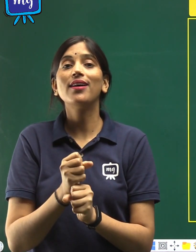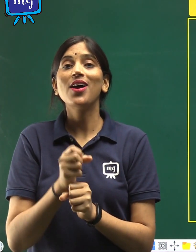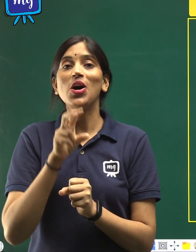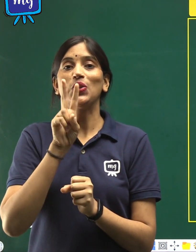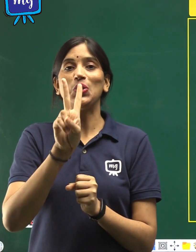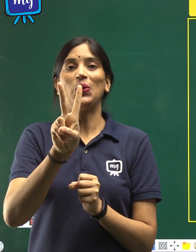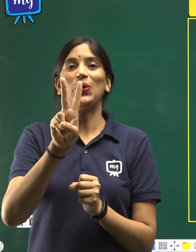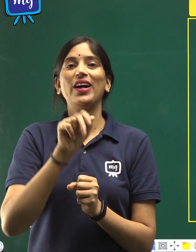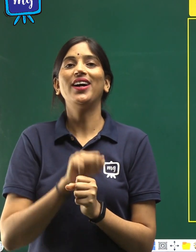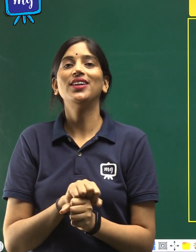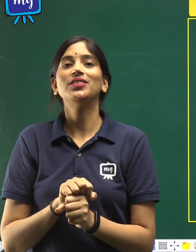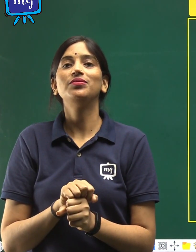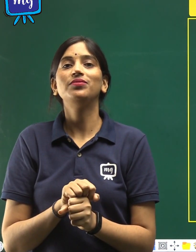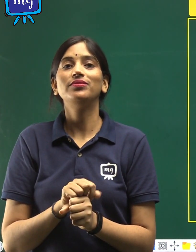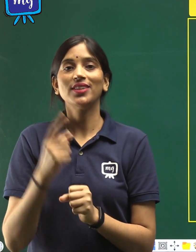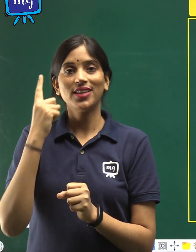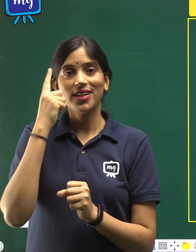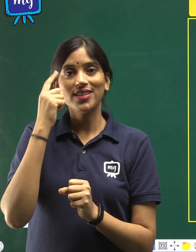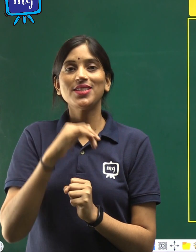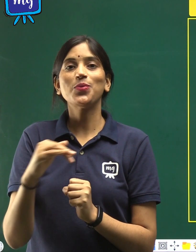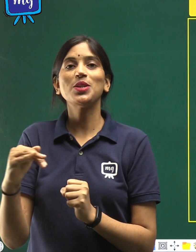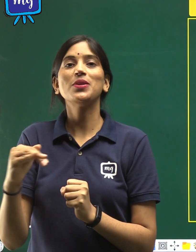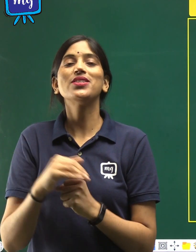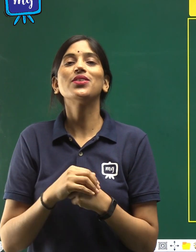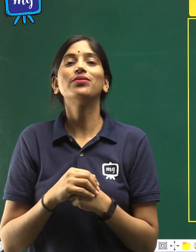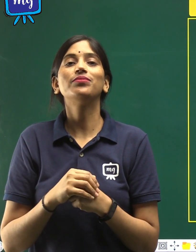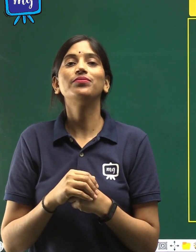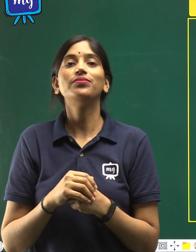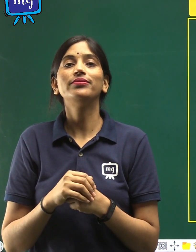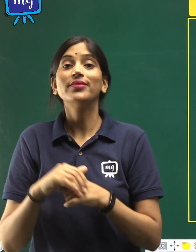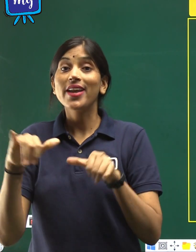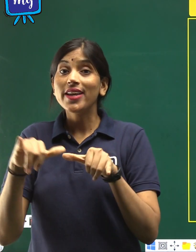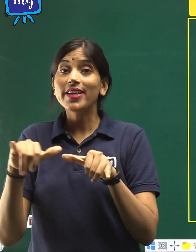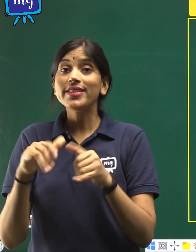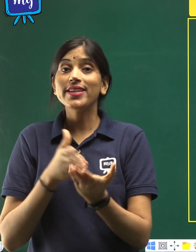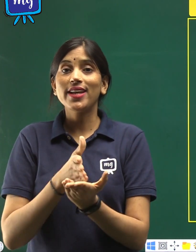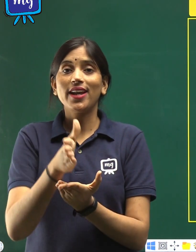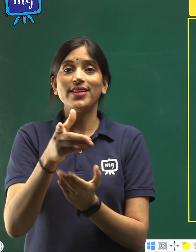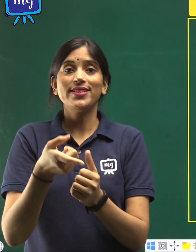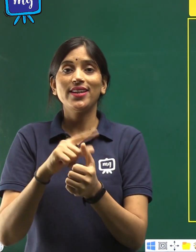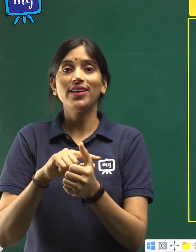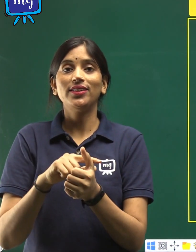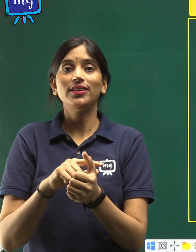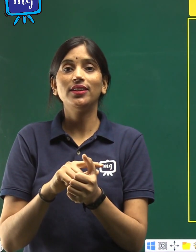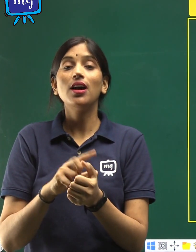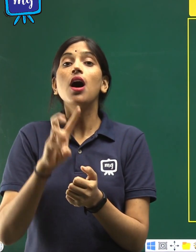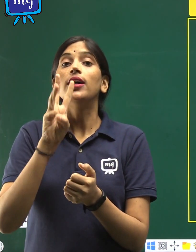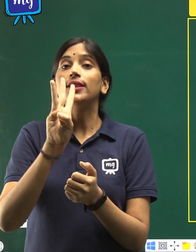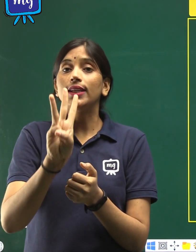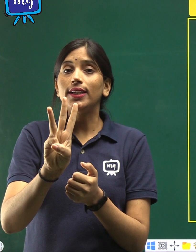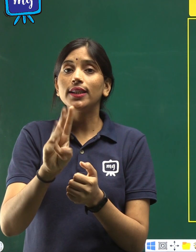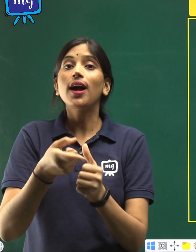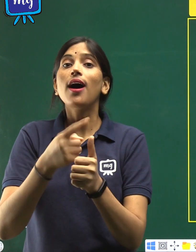2 का। समझे बच्चों? इसी तरह से 3 का,